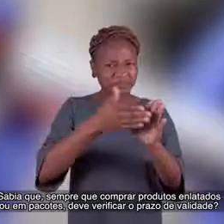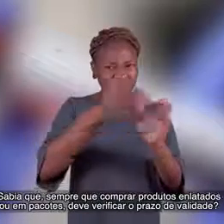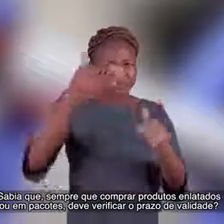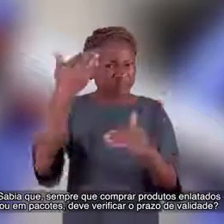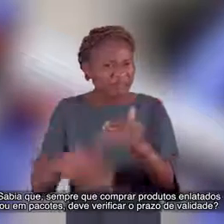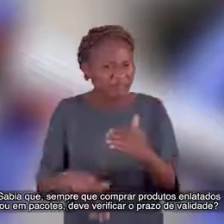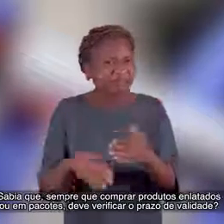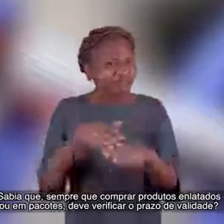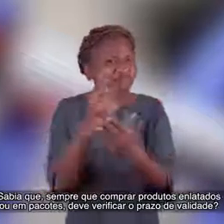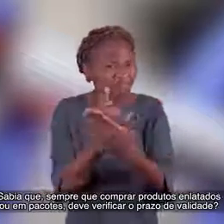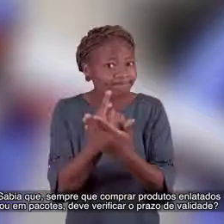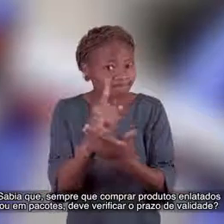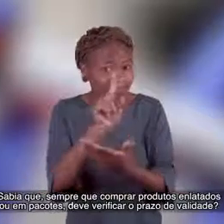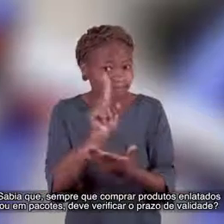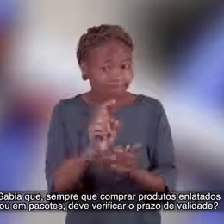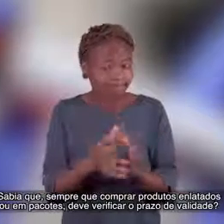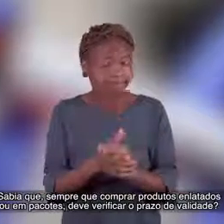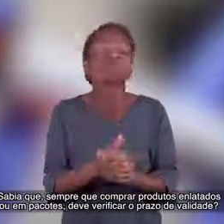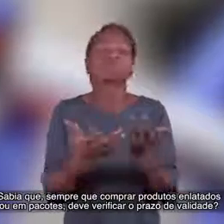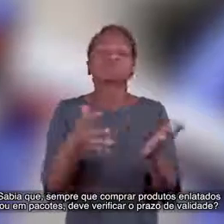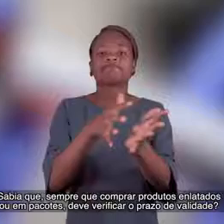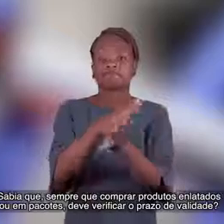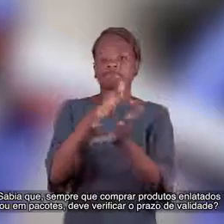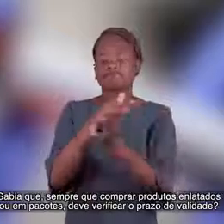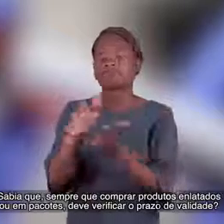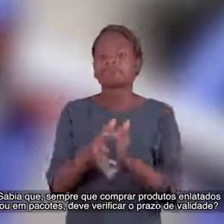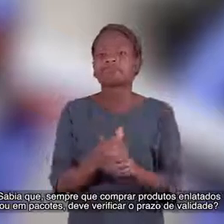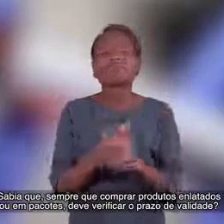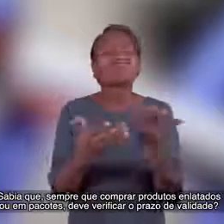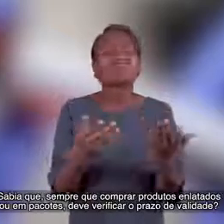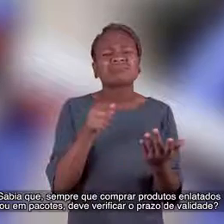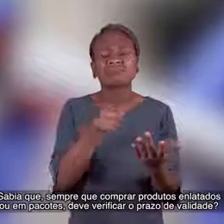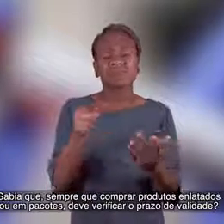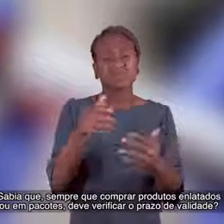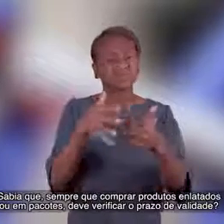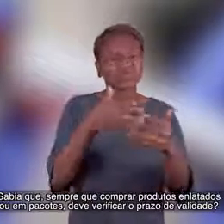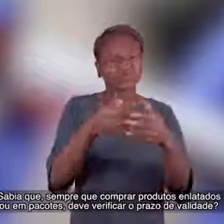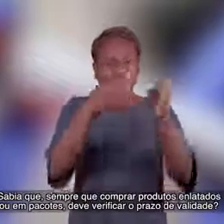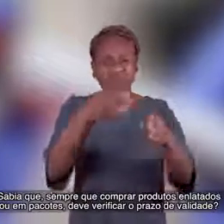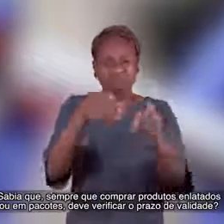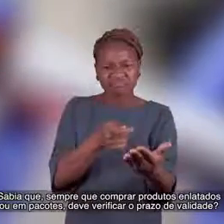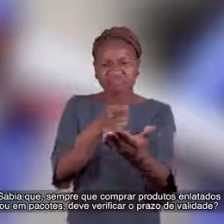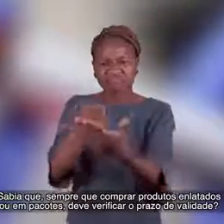Sabia que sempre que comprar produtos enlatados ou em pacotes, deve verificar o prazo de